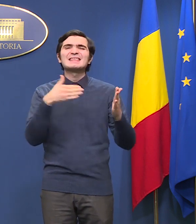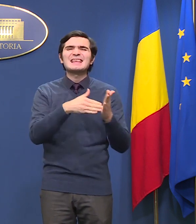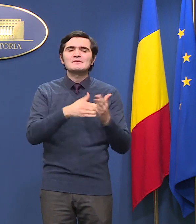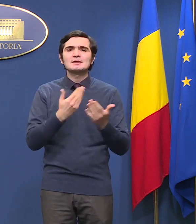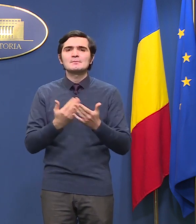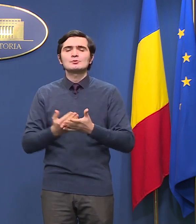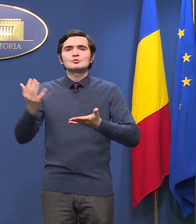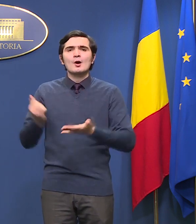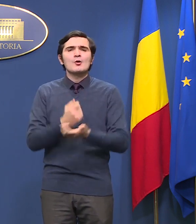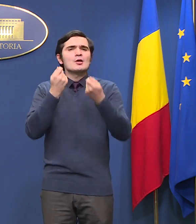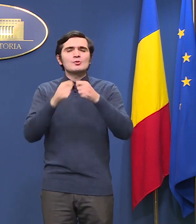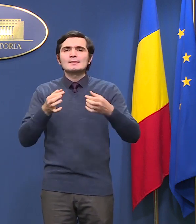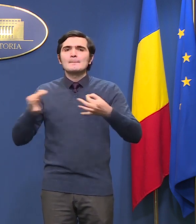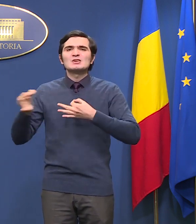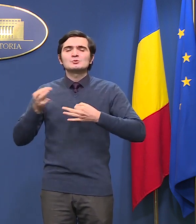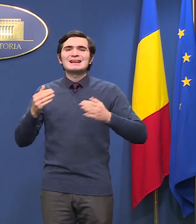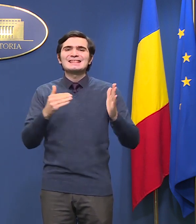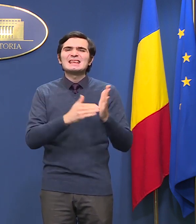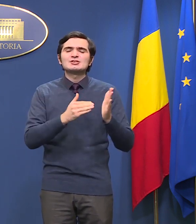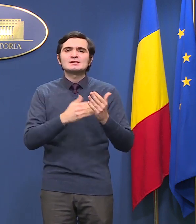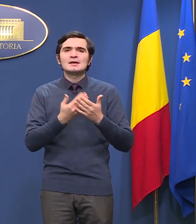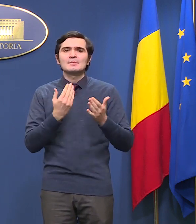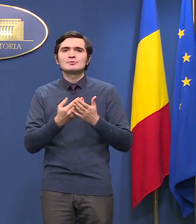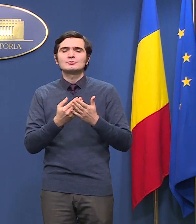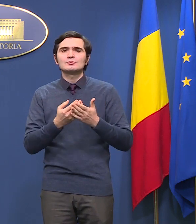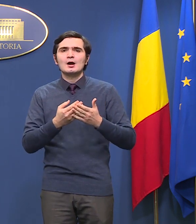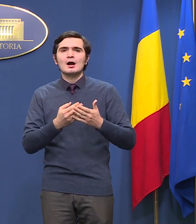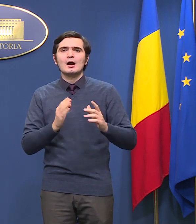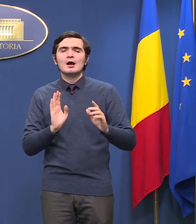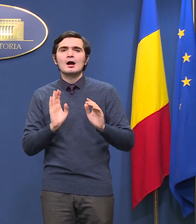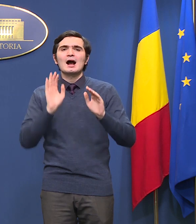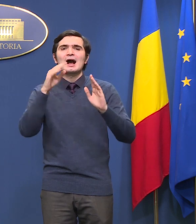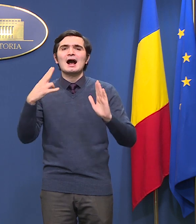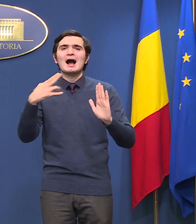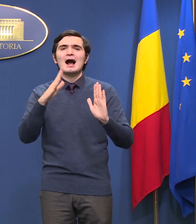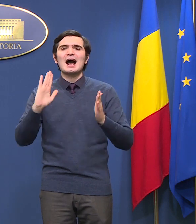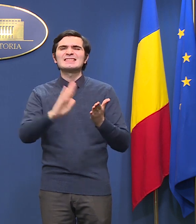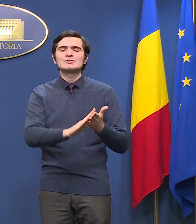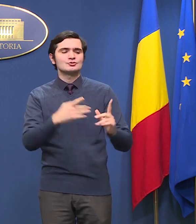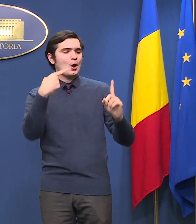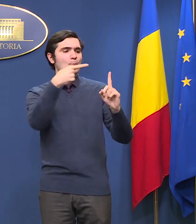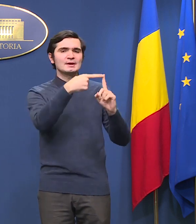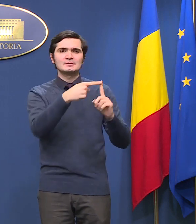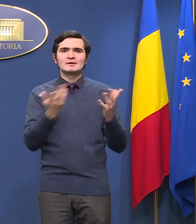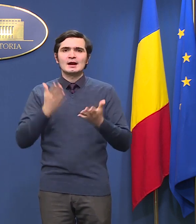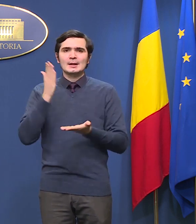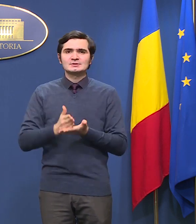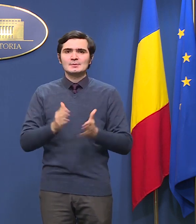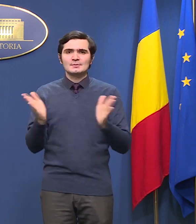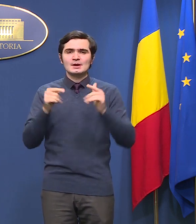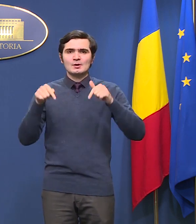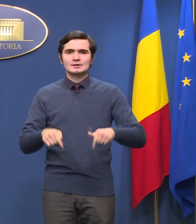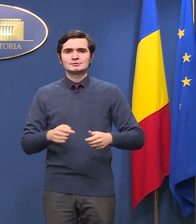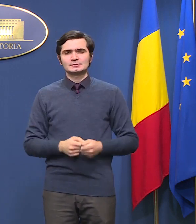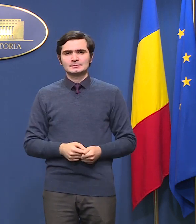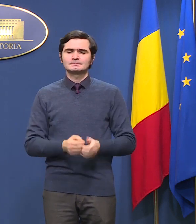măsurilor necesare pentru atingerea obiectivelor pe care ni le-am stabilit pe această perioadă. Dați-mi voie să vă